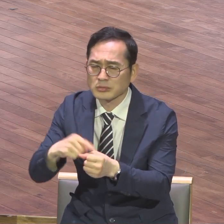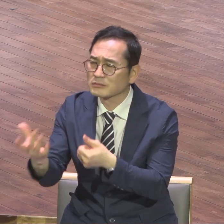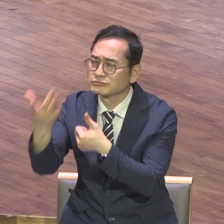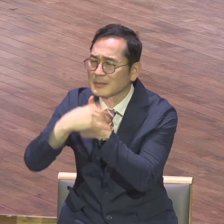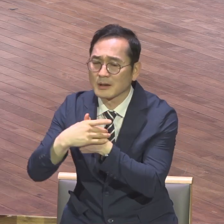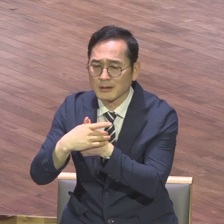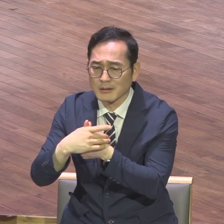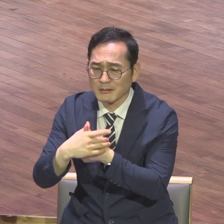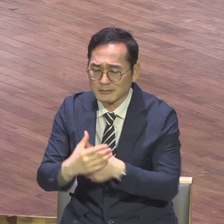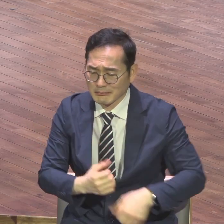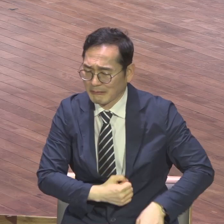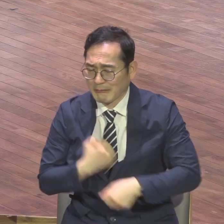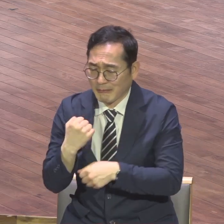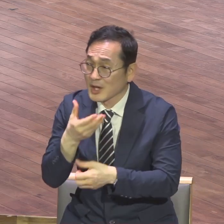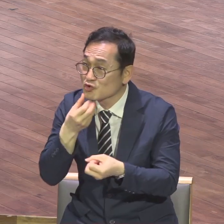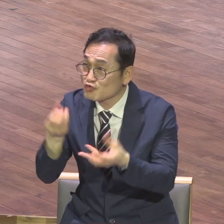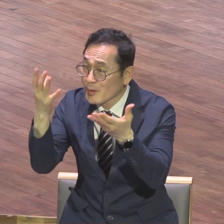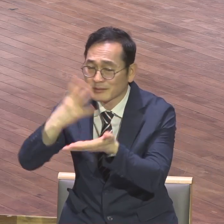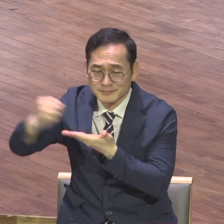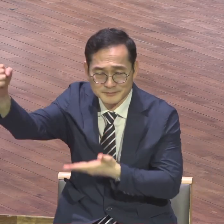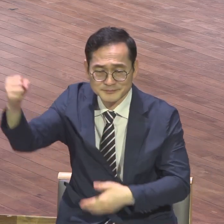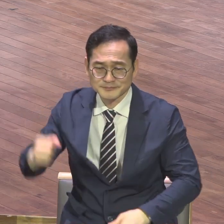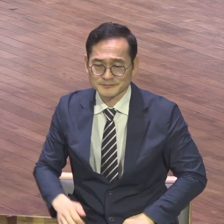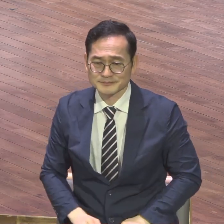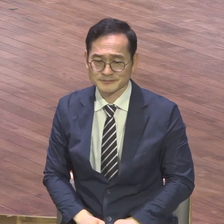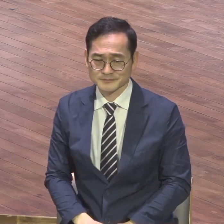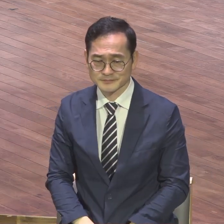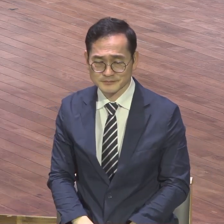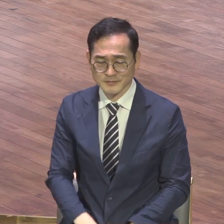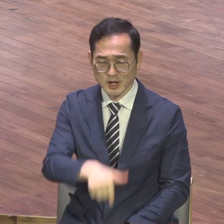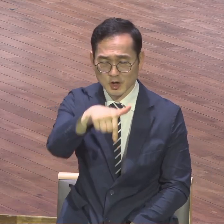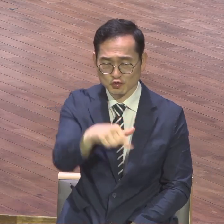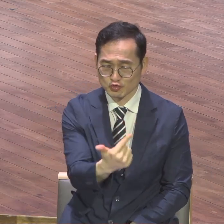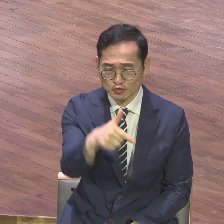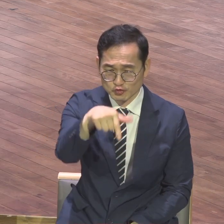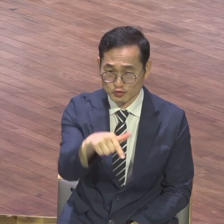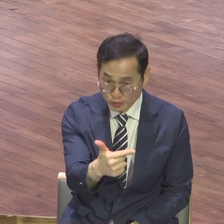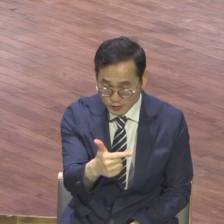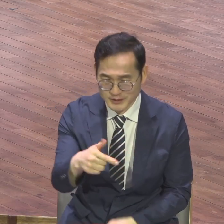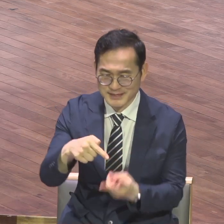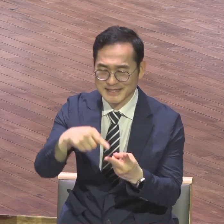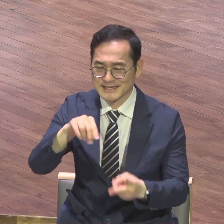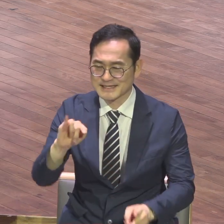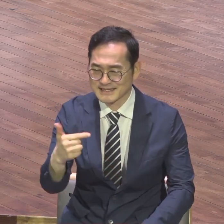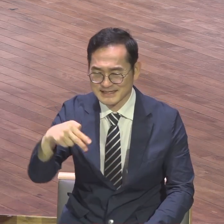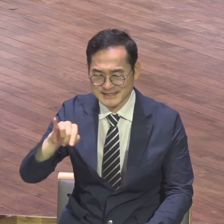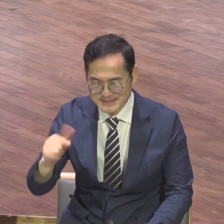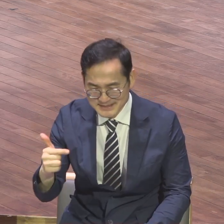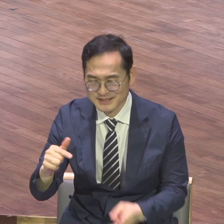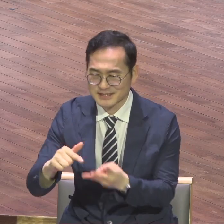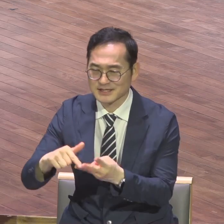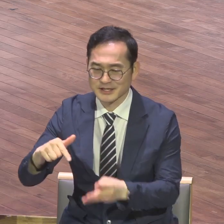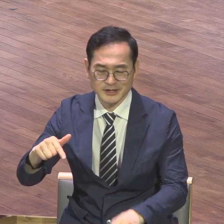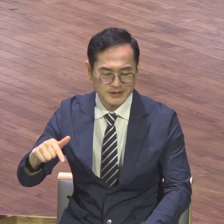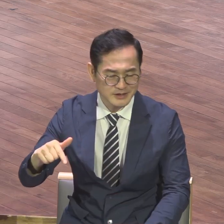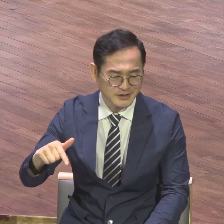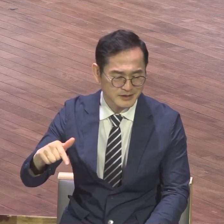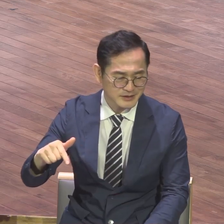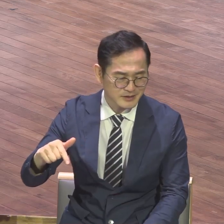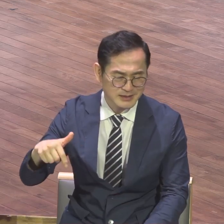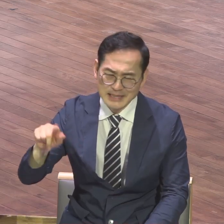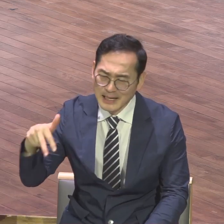맡기는 겁니다. 군군 신신 부부 자자란 말이 있습니다. 왕은 임금은